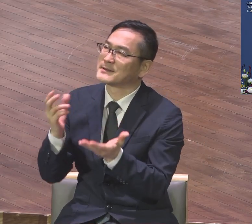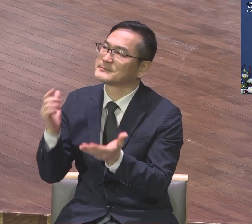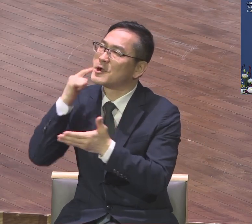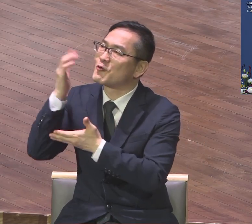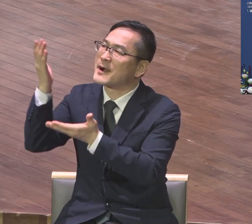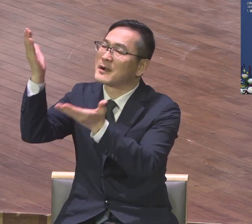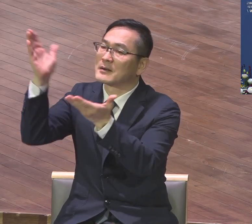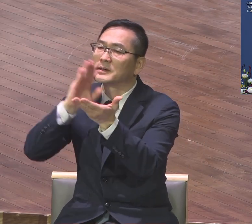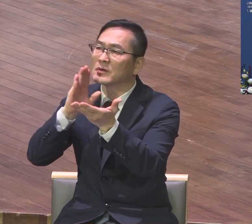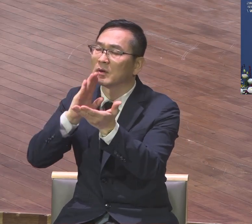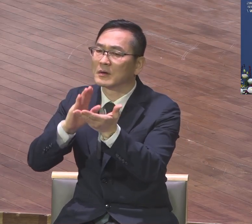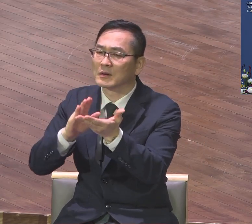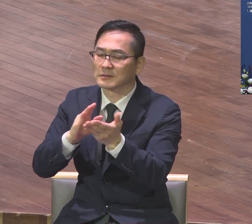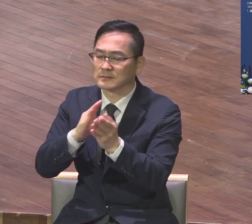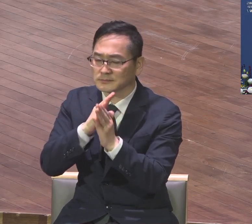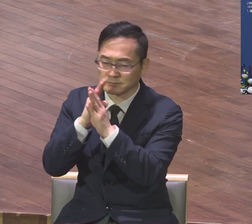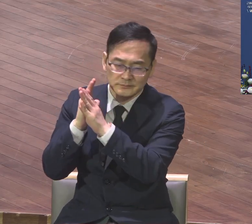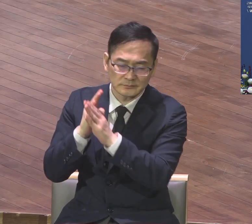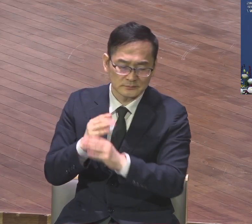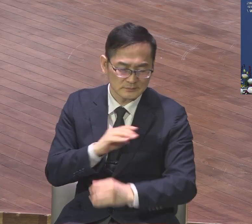이 창조적 능력이 있다 보니까